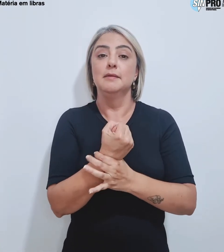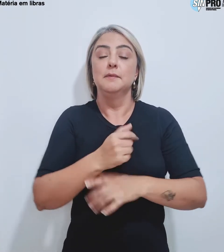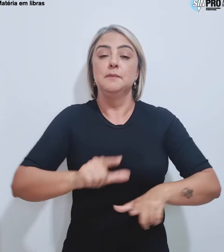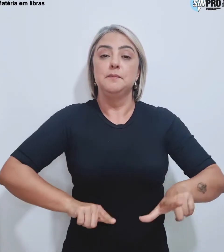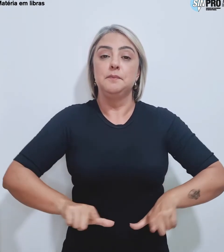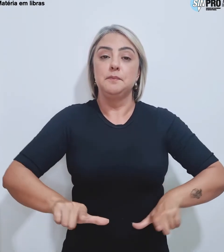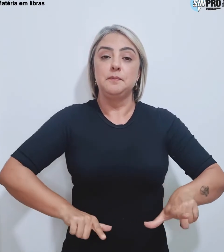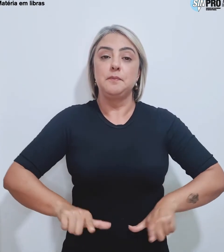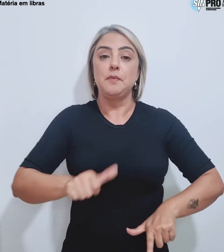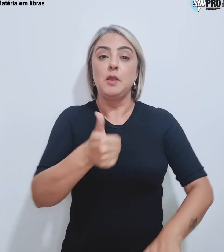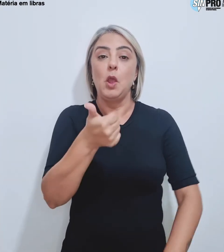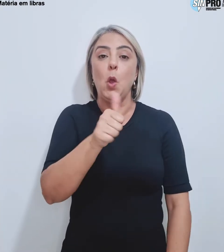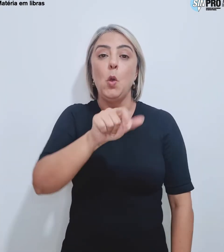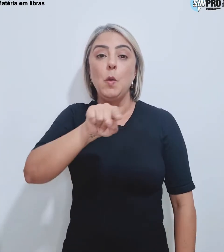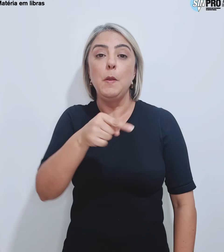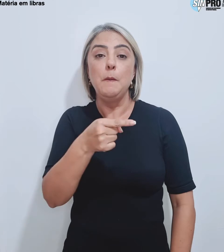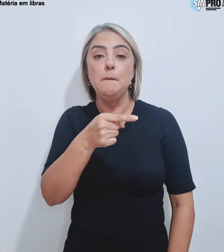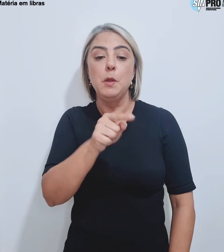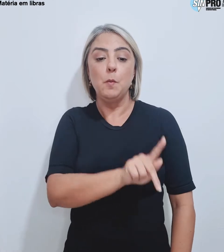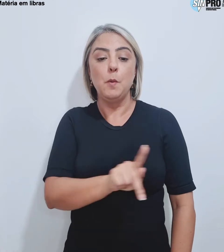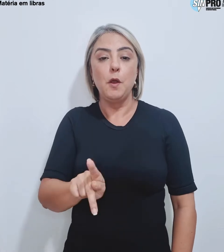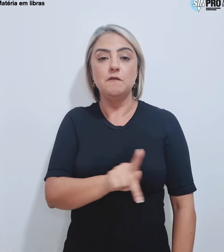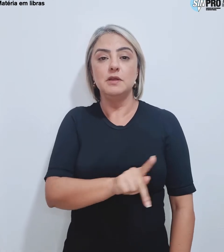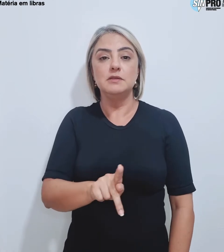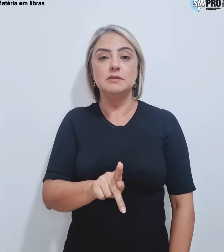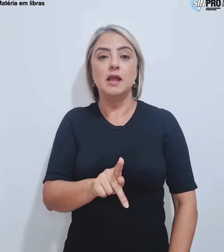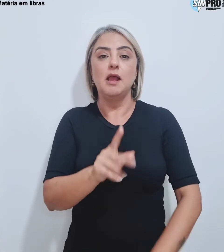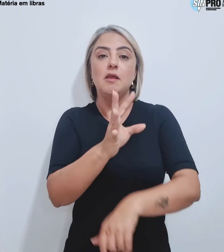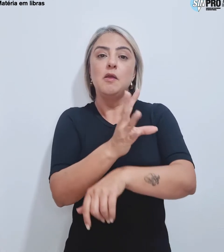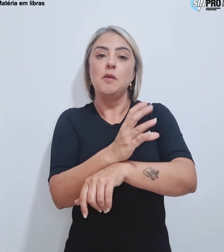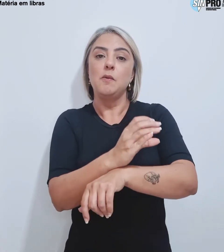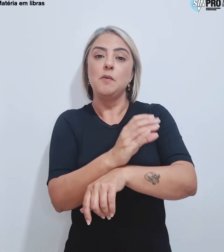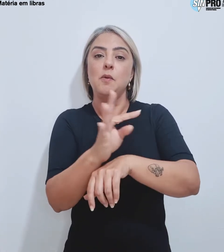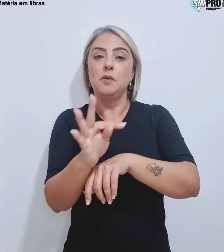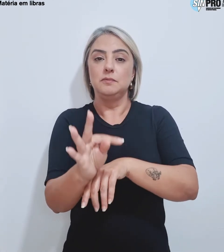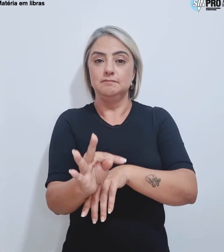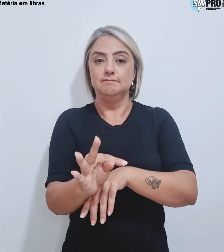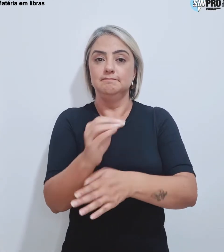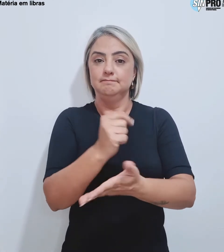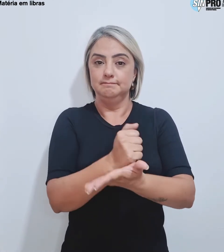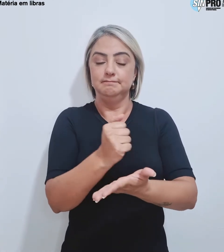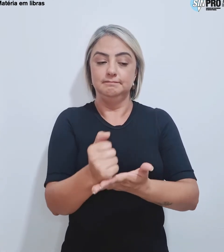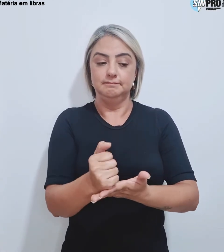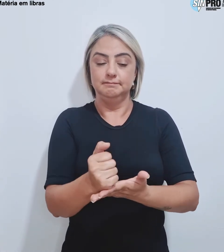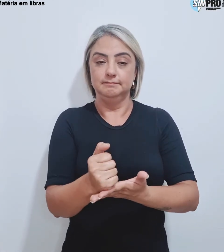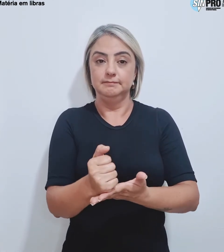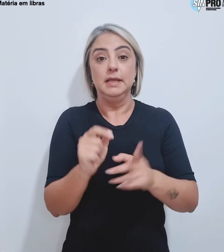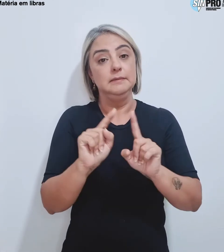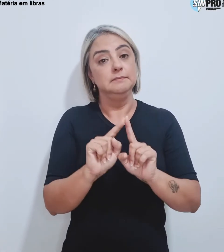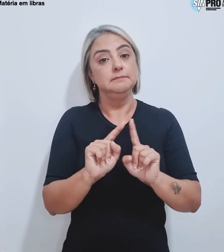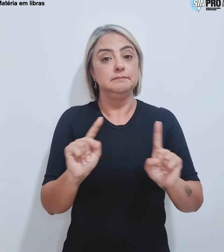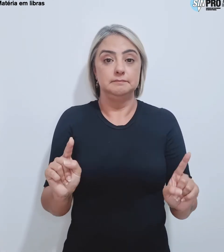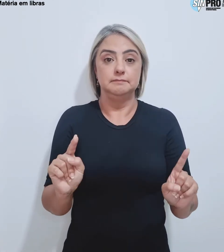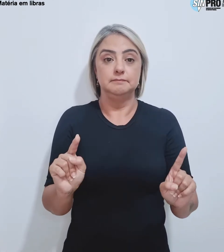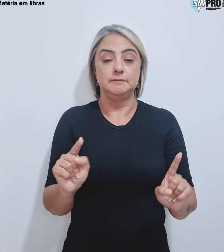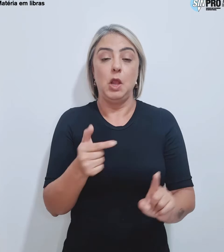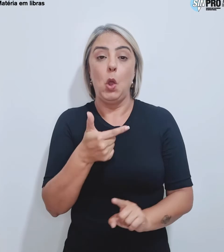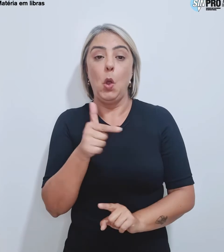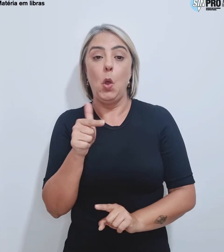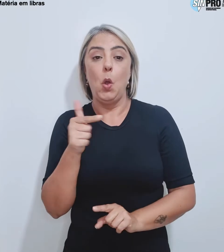do emprego de 11 mil professores em regime de contratação temporária. Entretanto,